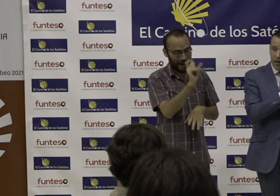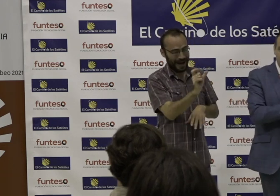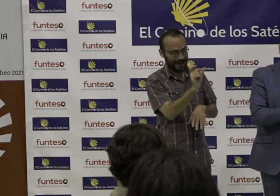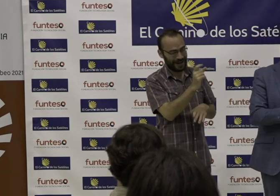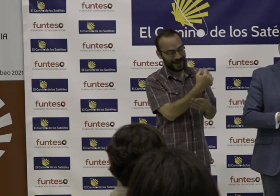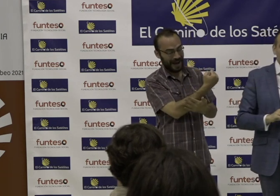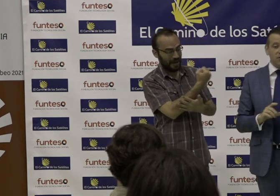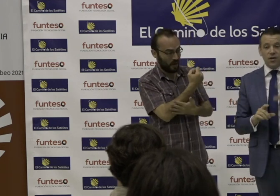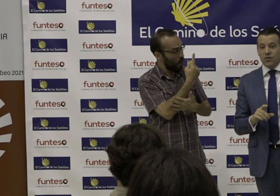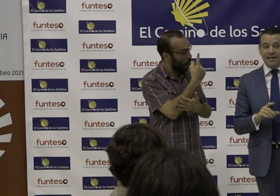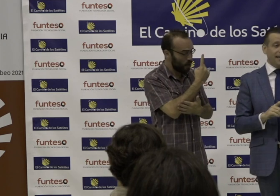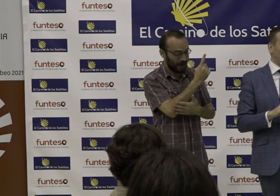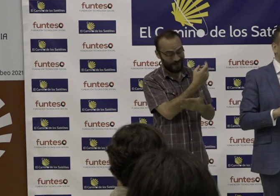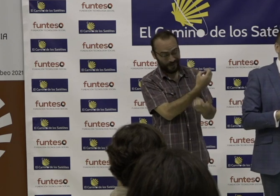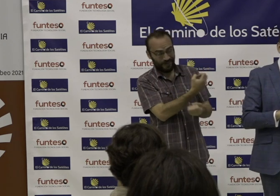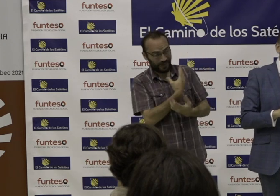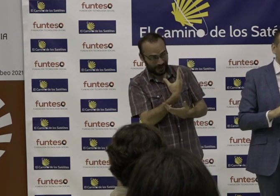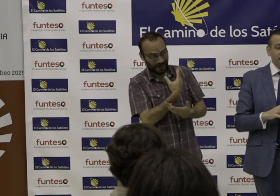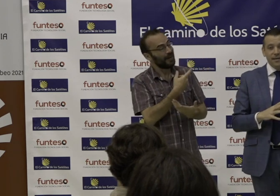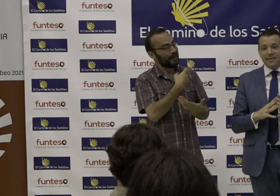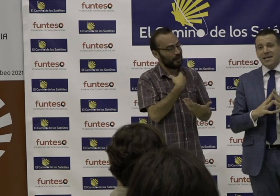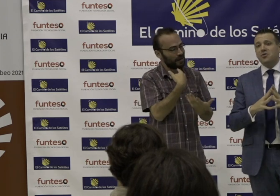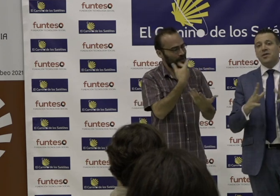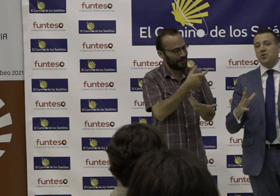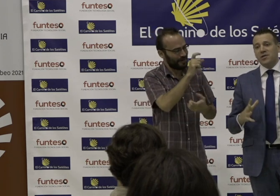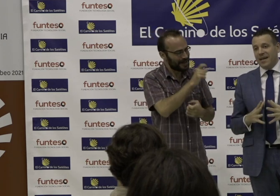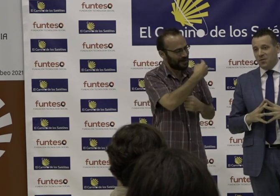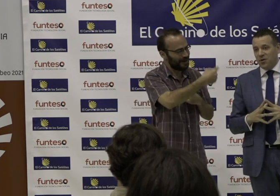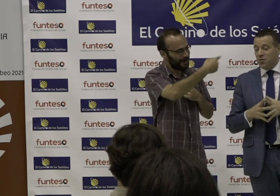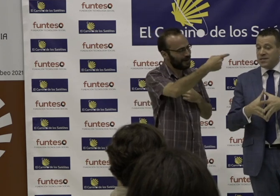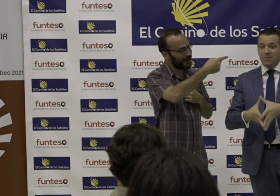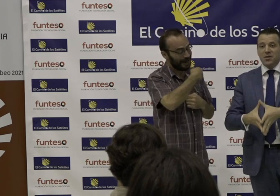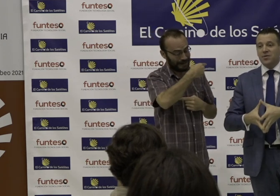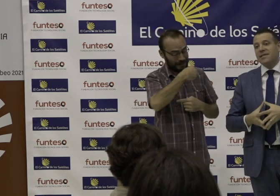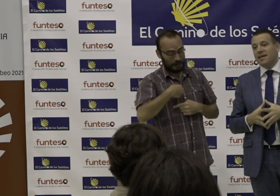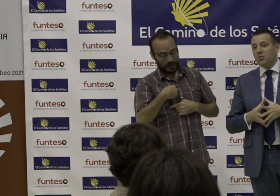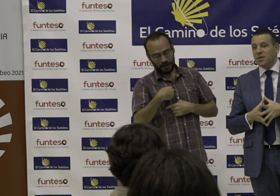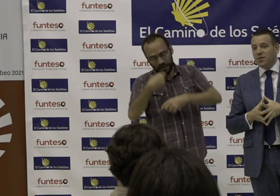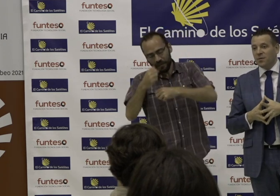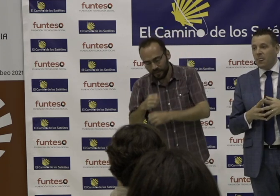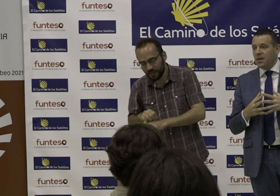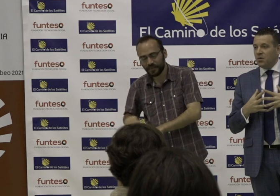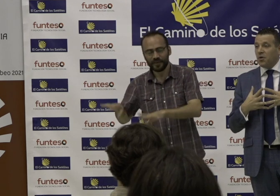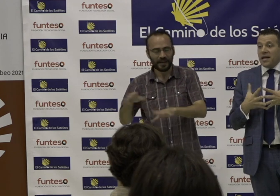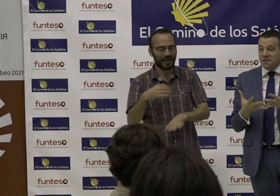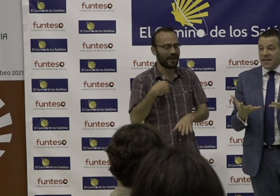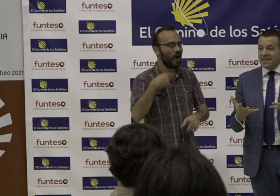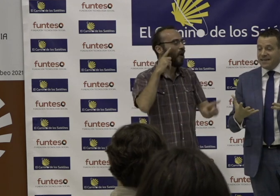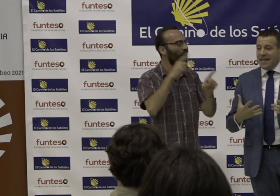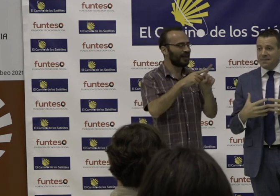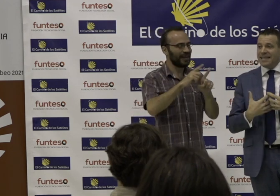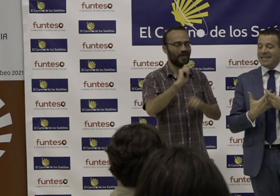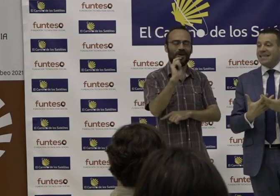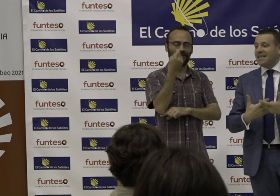de la que habló Carlos y con una sola cosa de la que habló Alberto, ya hemos hecho nuestra labor, nuestra misión se ha cumplido. Porque al